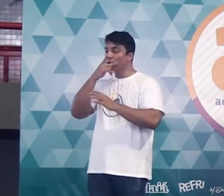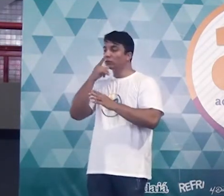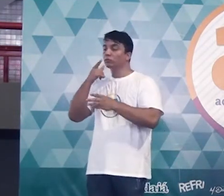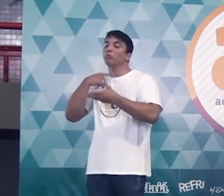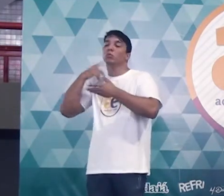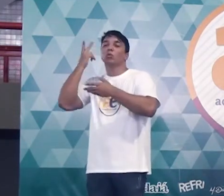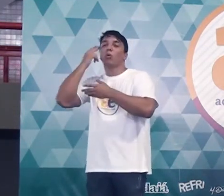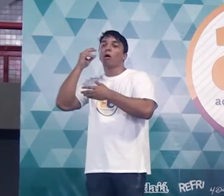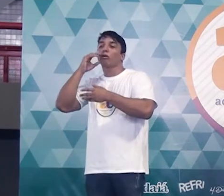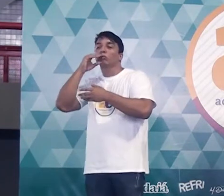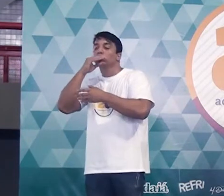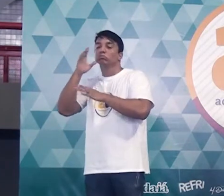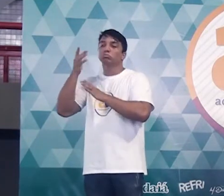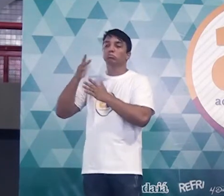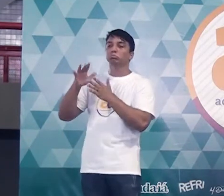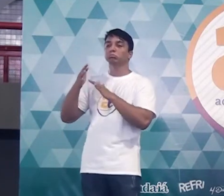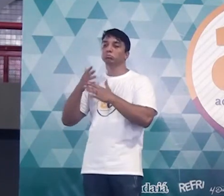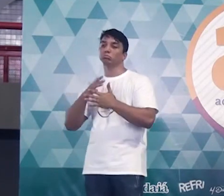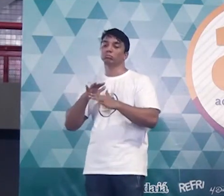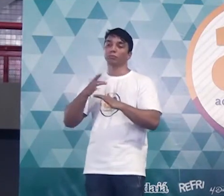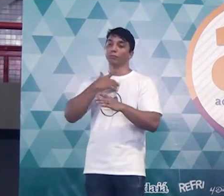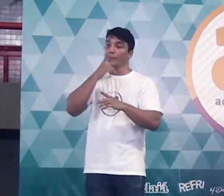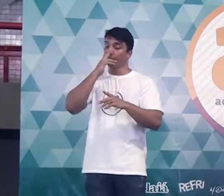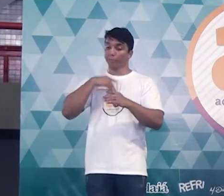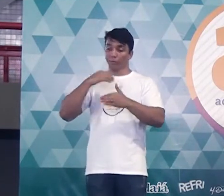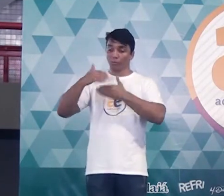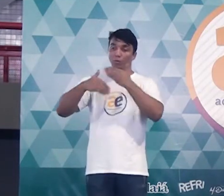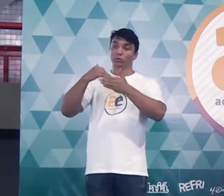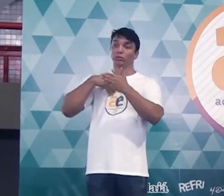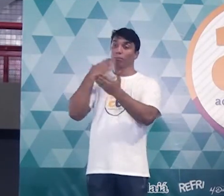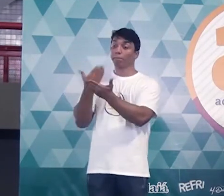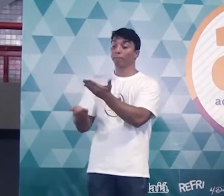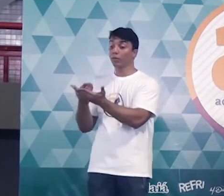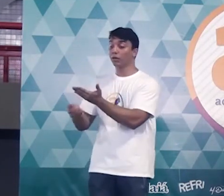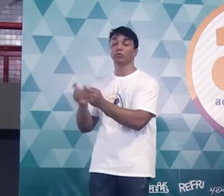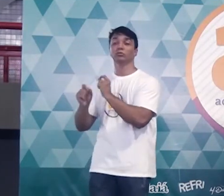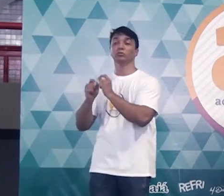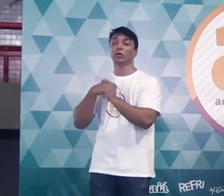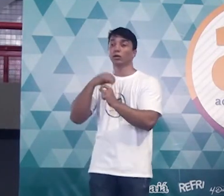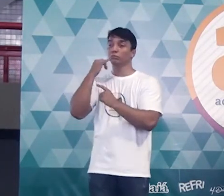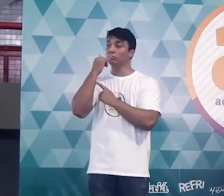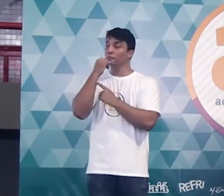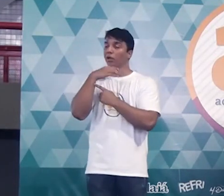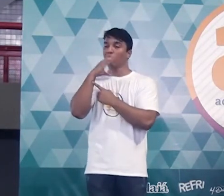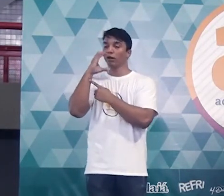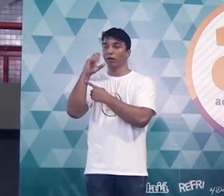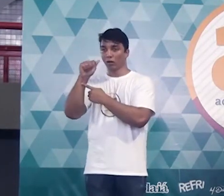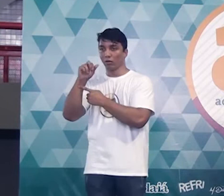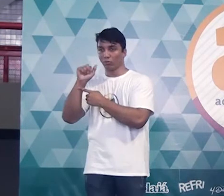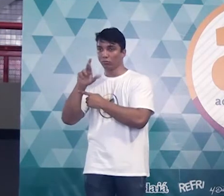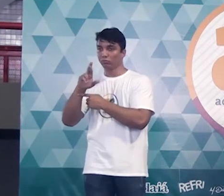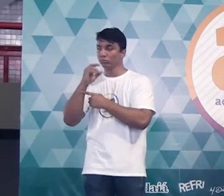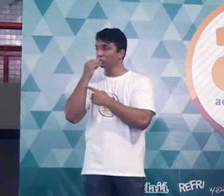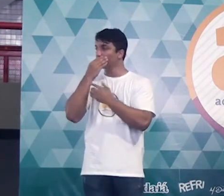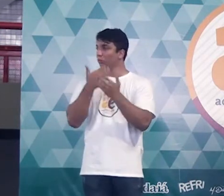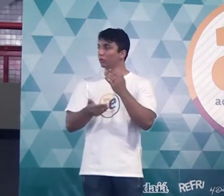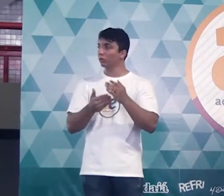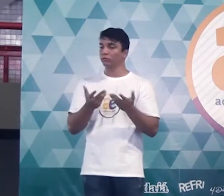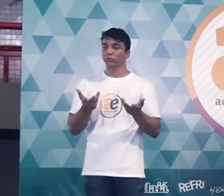Então é morno. E esse processo de perda de calor ele é lento, tá certo?